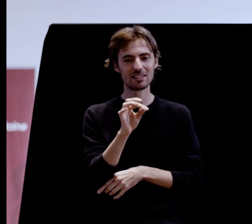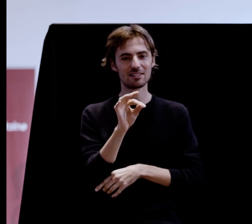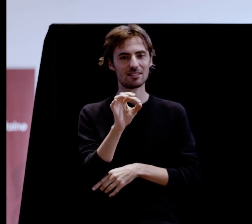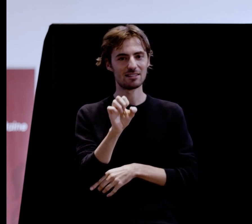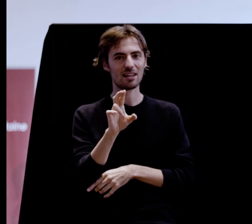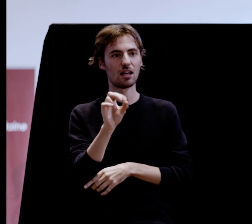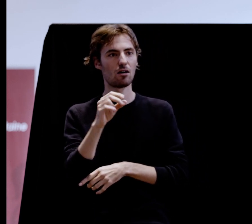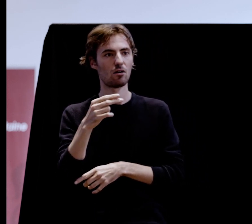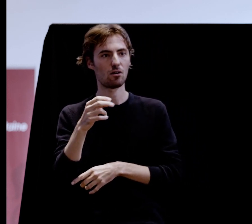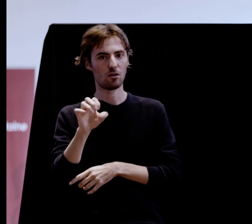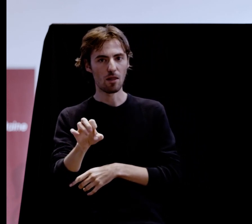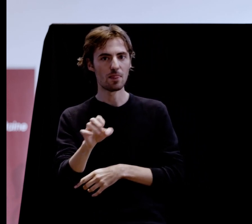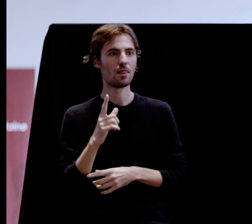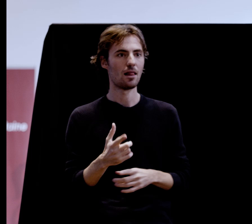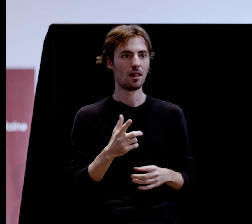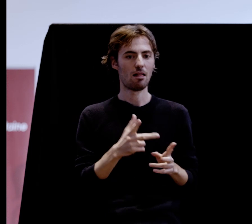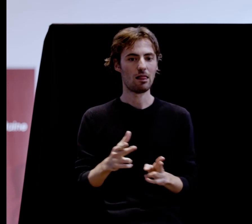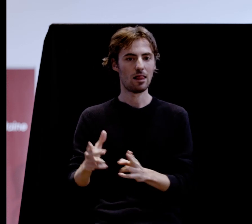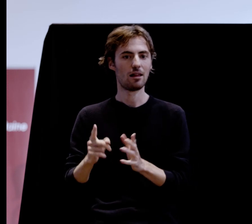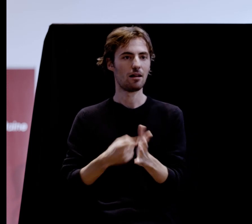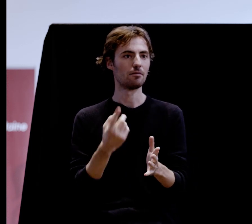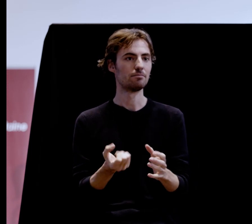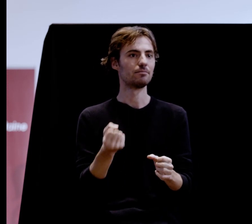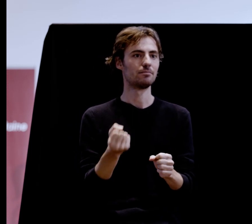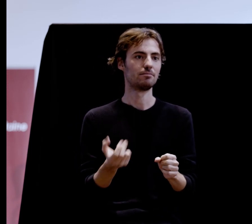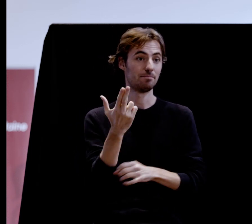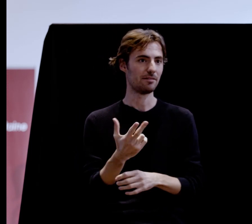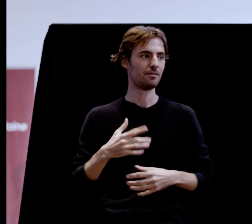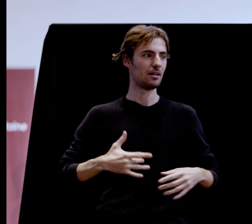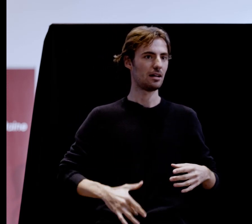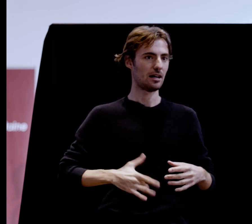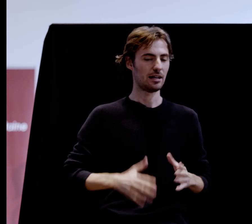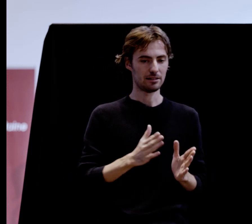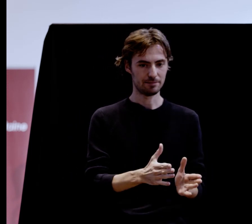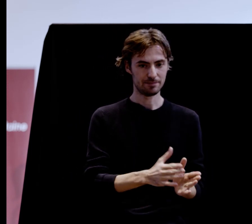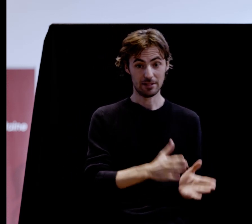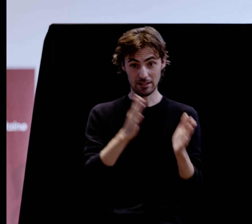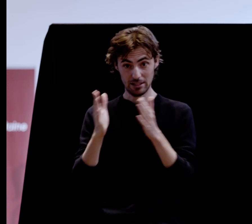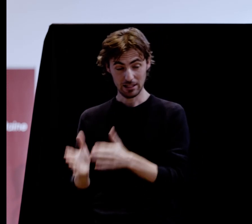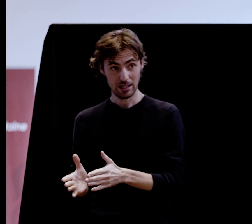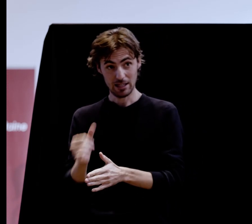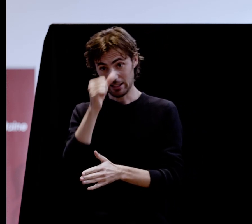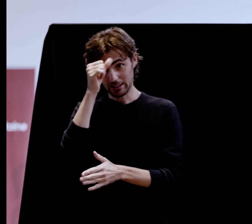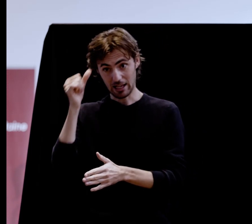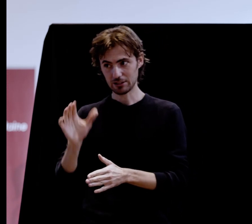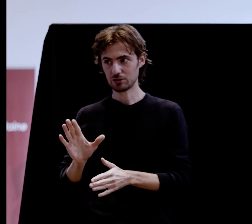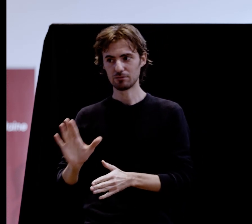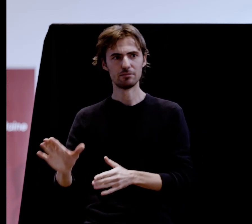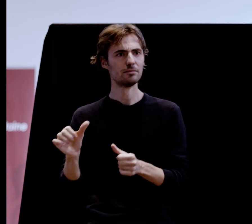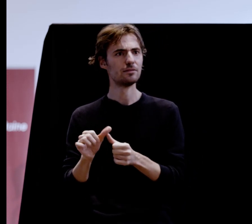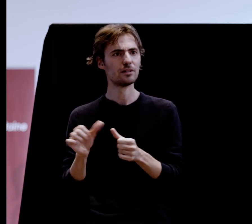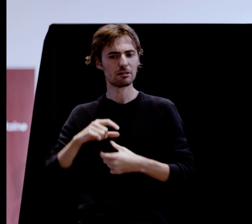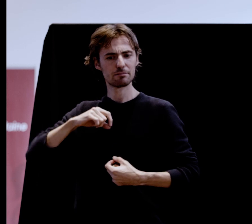séquentielle et l'apparition des règles. Chez le garçon, LH et FSH stimulent